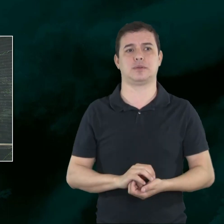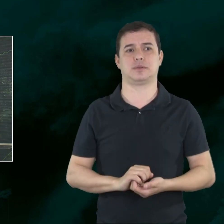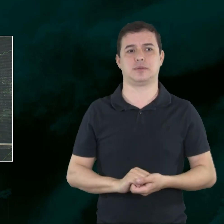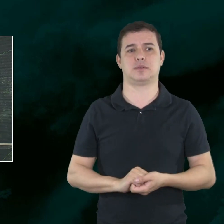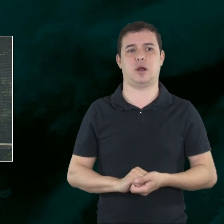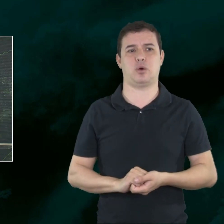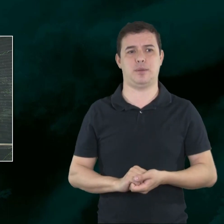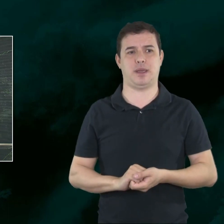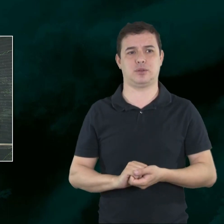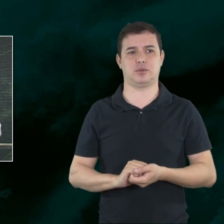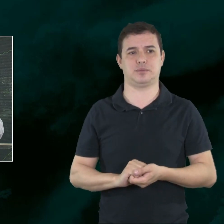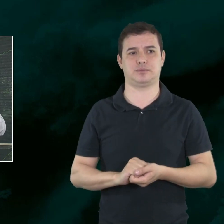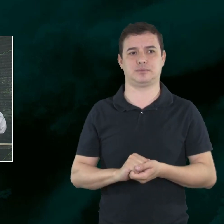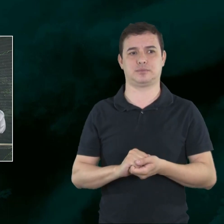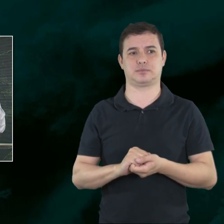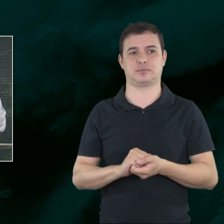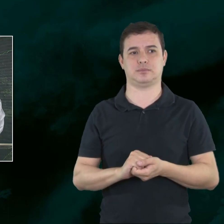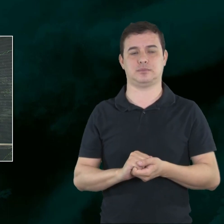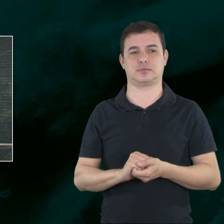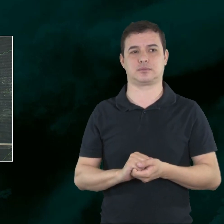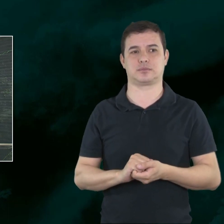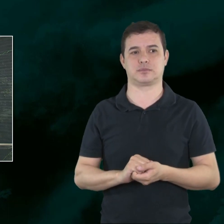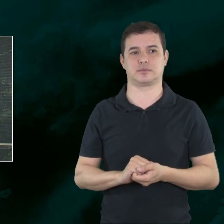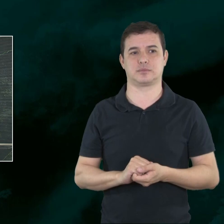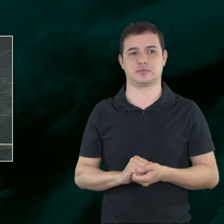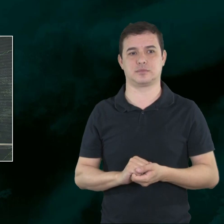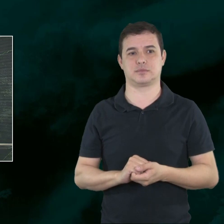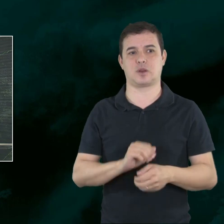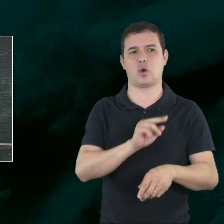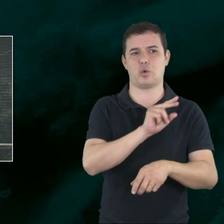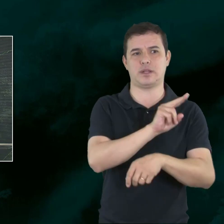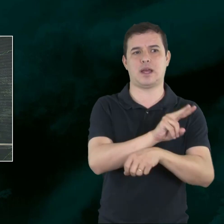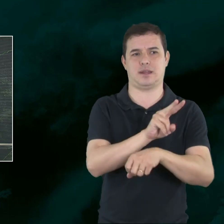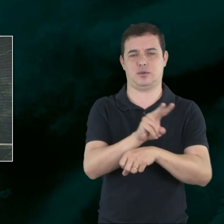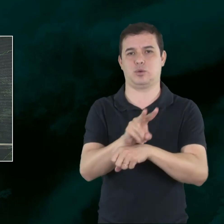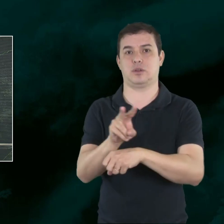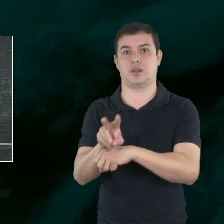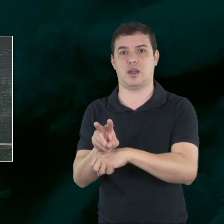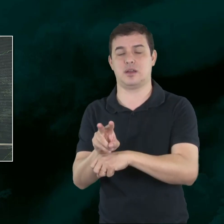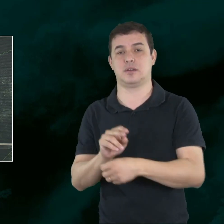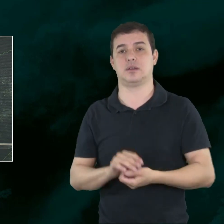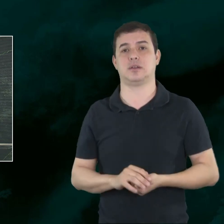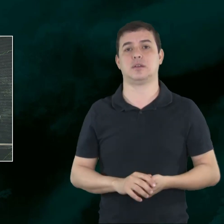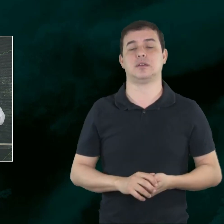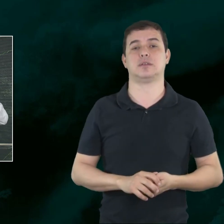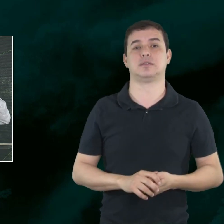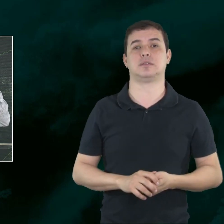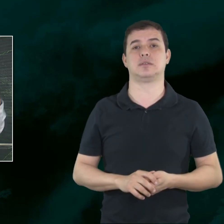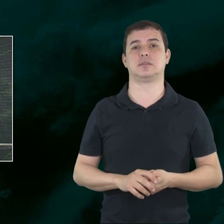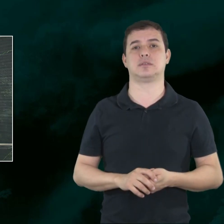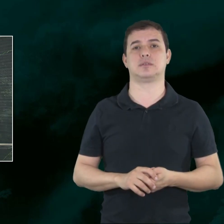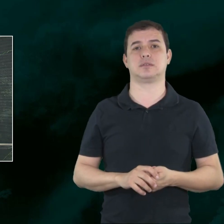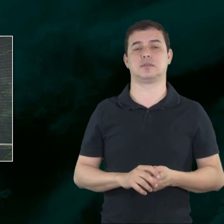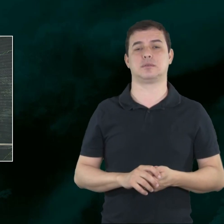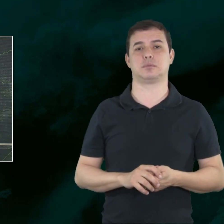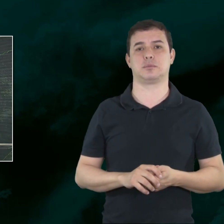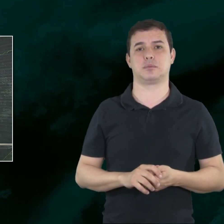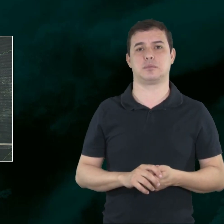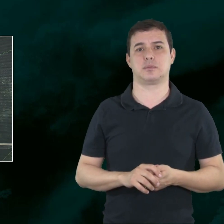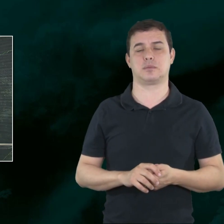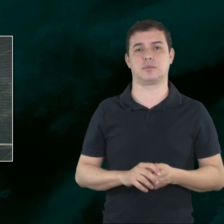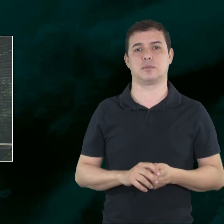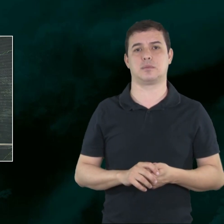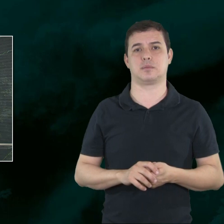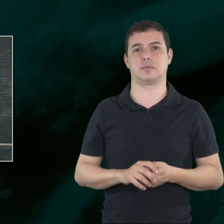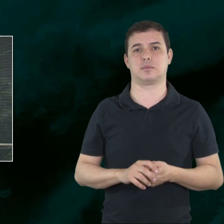perseverança da esperança, isto é, fazer com que todos passem por provações e sejam aprovados.